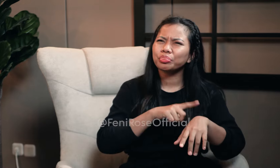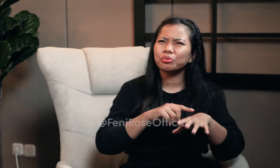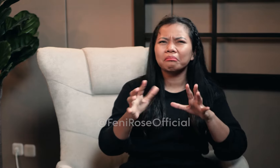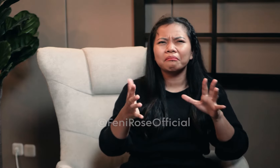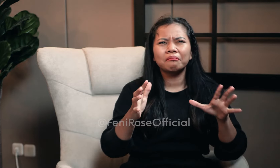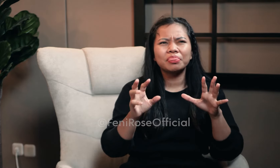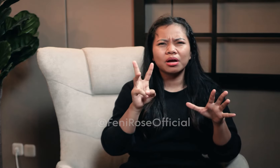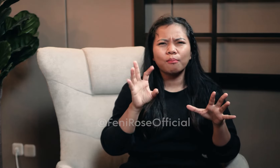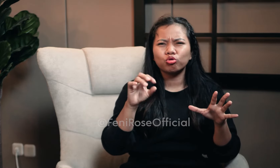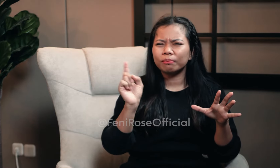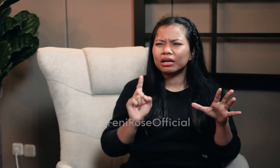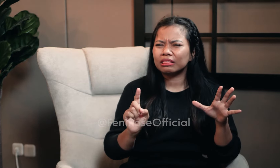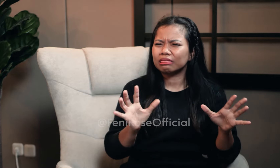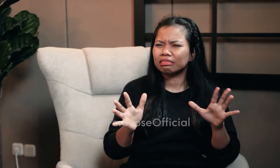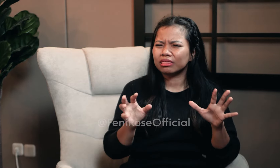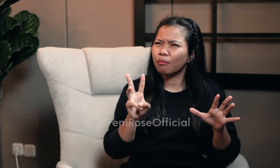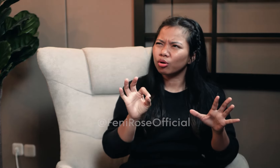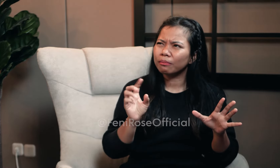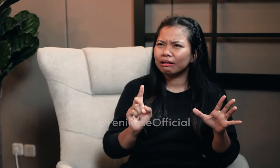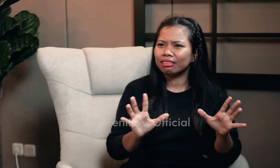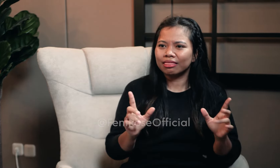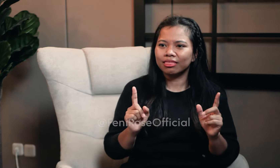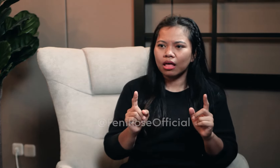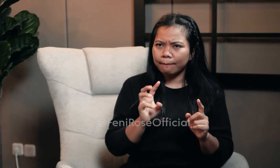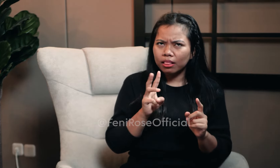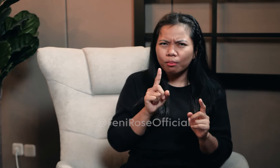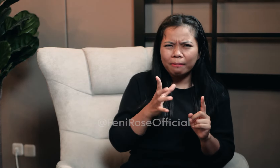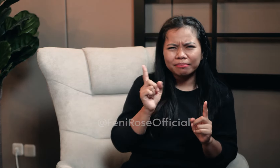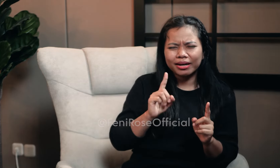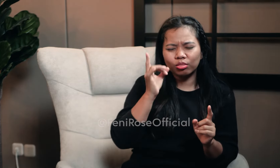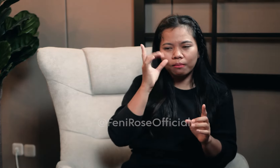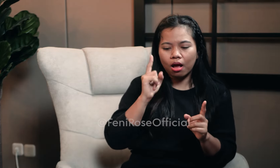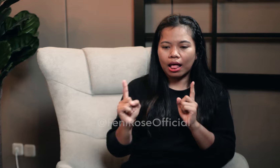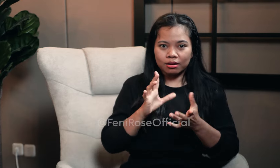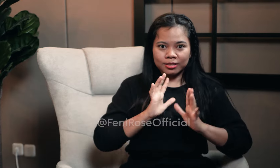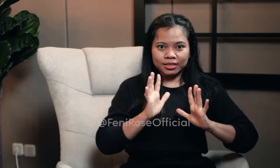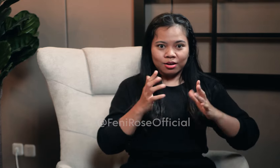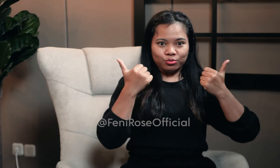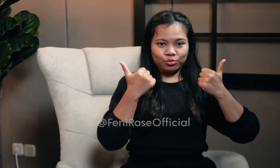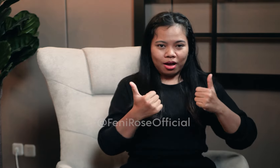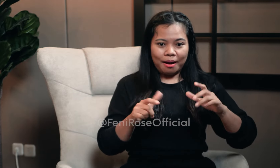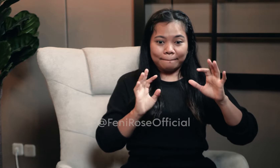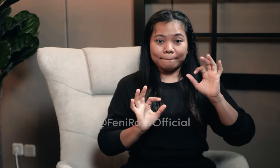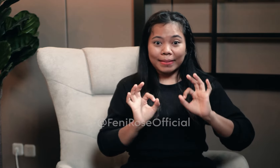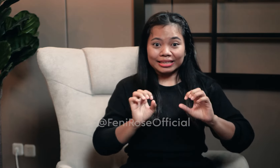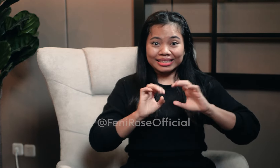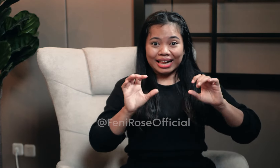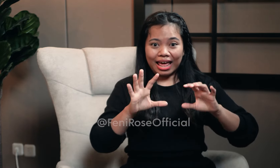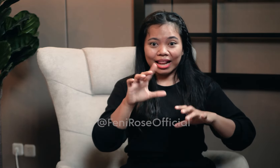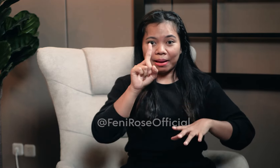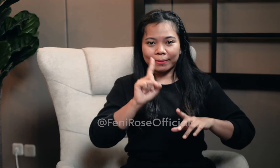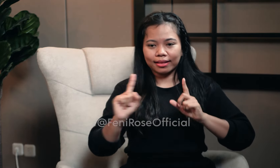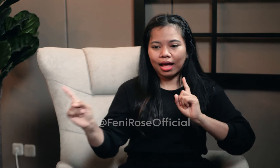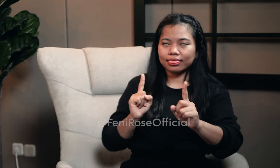k Duh kapan Ya gantian tapi berusaha 30 Menit 30 atau 15 menit saya lupa pas iklan